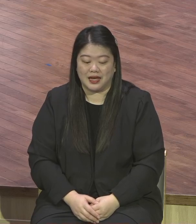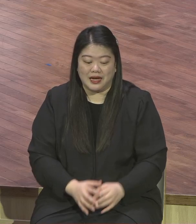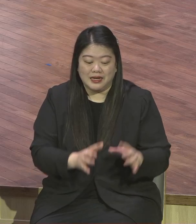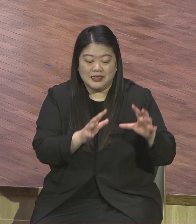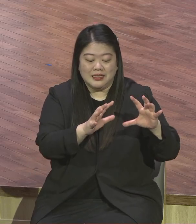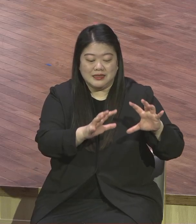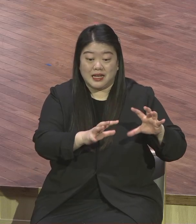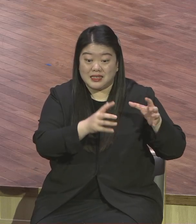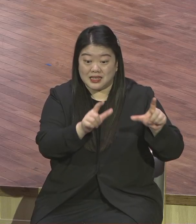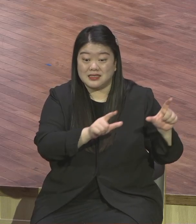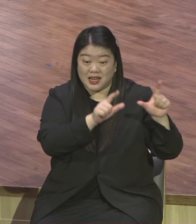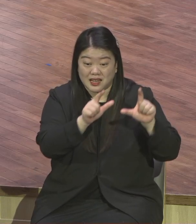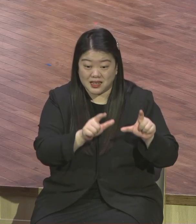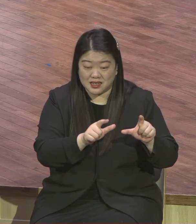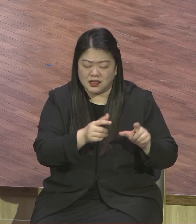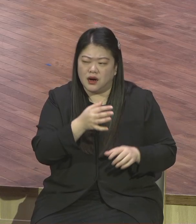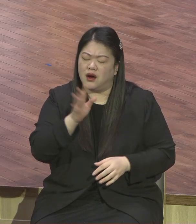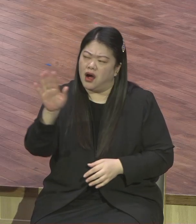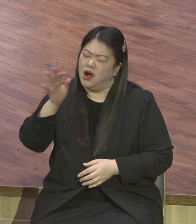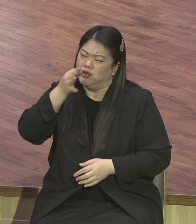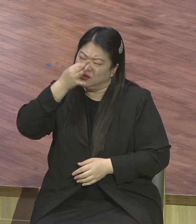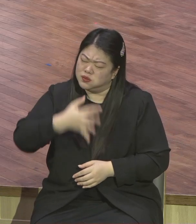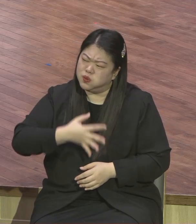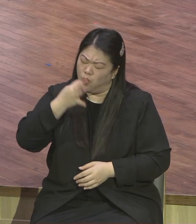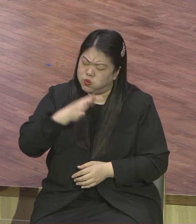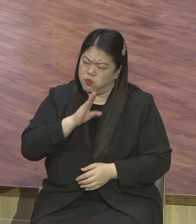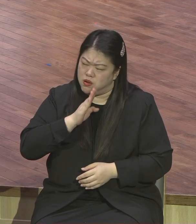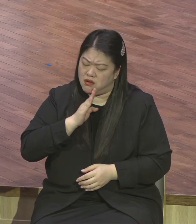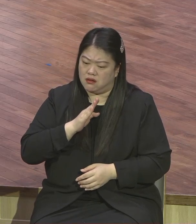힘든데 그를 꼭 그렇게 될 수 있냐? 그렇습니다.